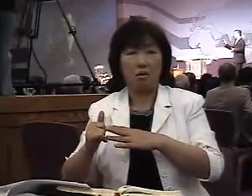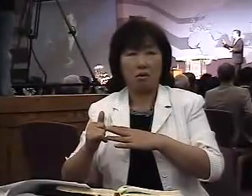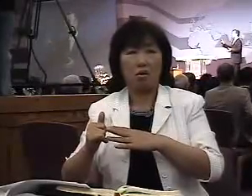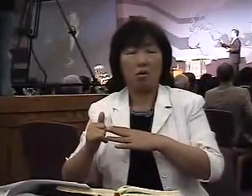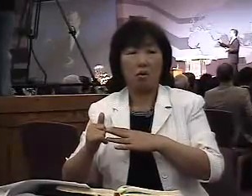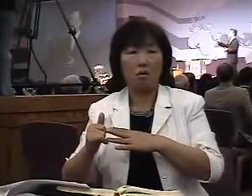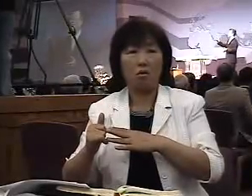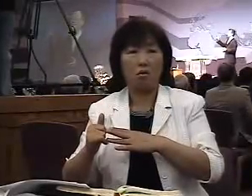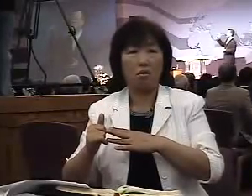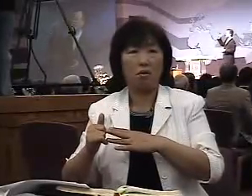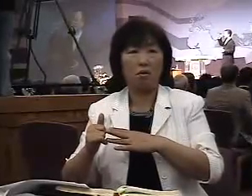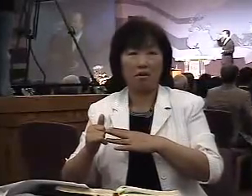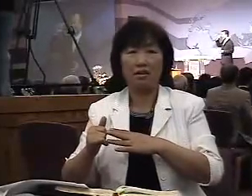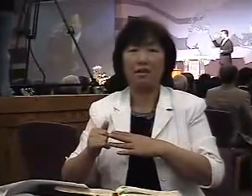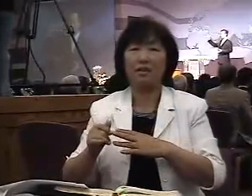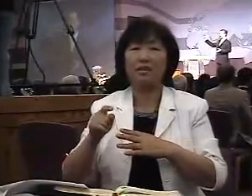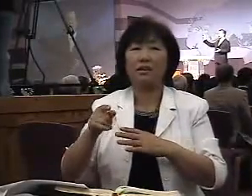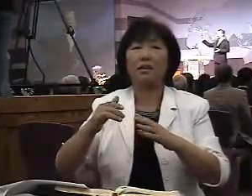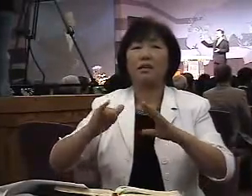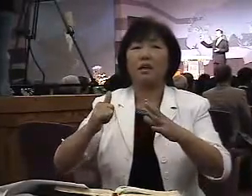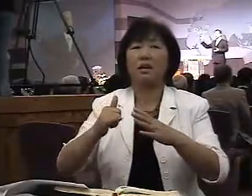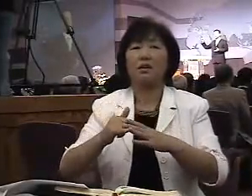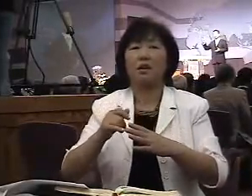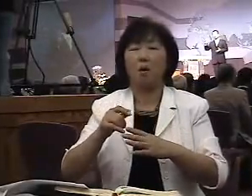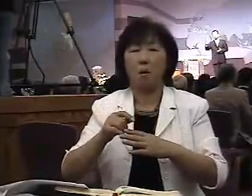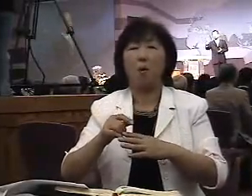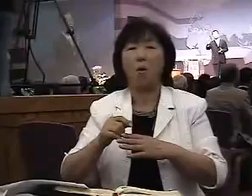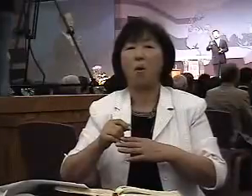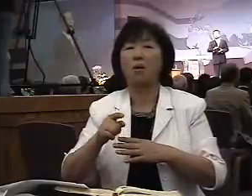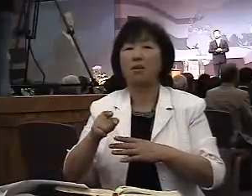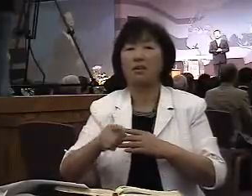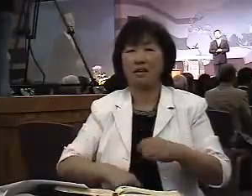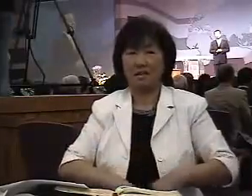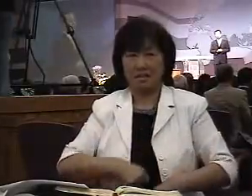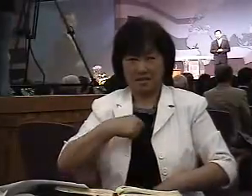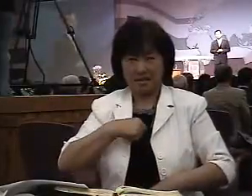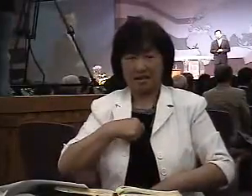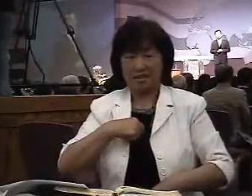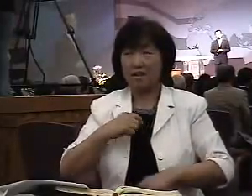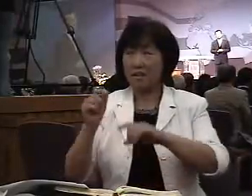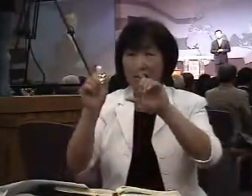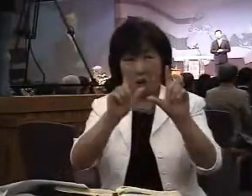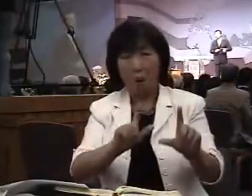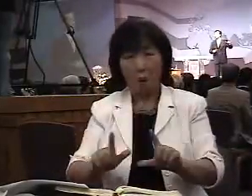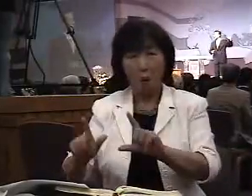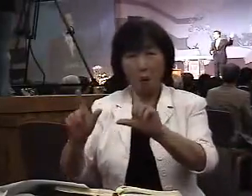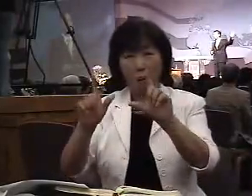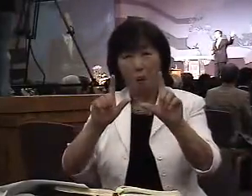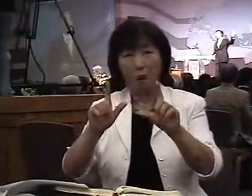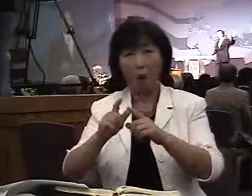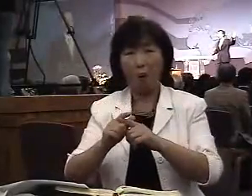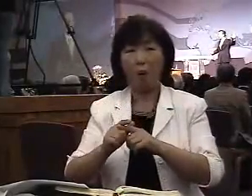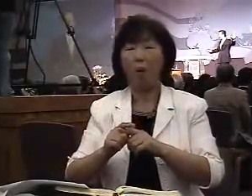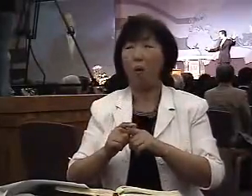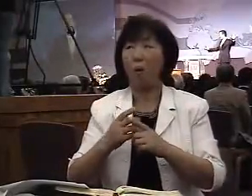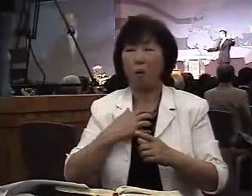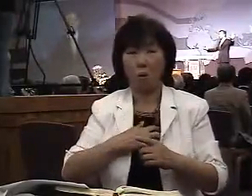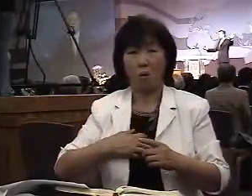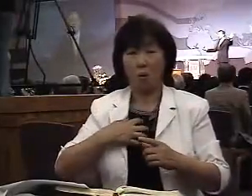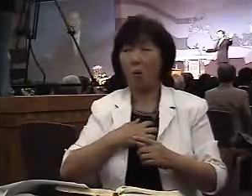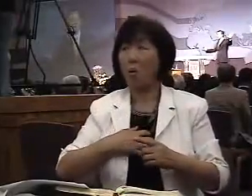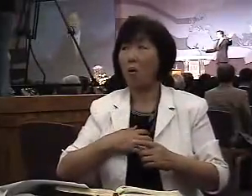살라? 먼저 그의 나라와 그의 의를 구하며 살라고 말씀을 하십니다. 그러니까 염려에